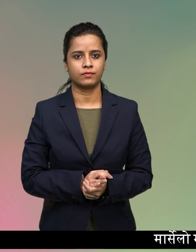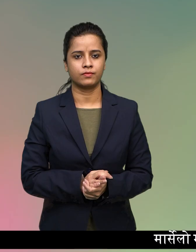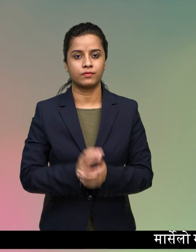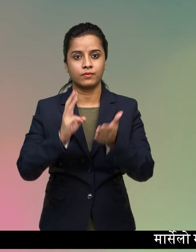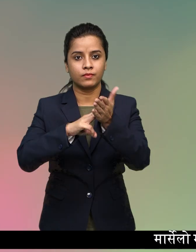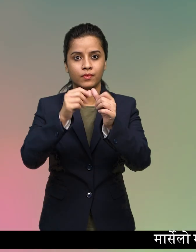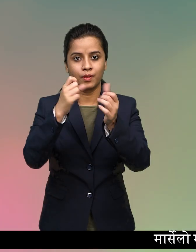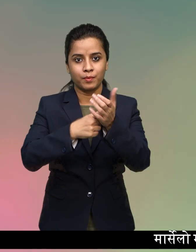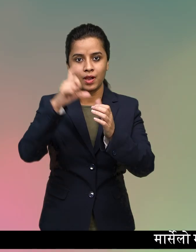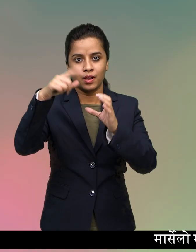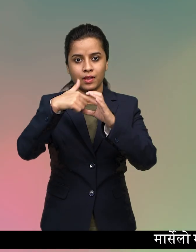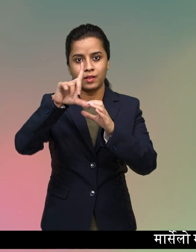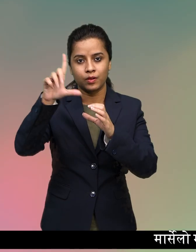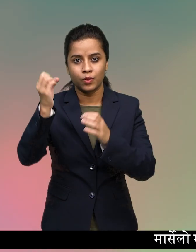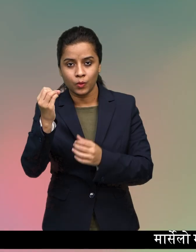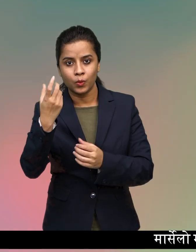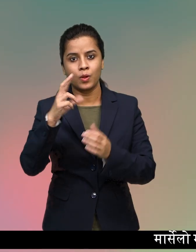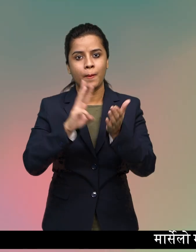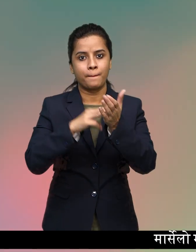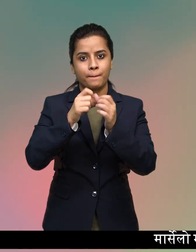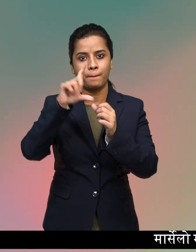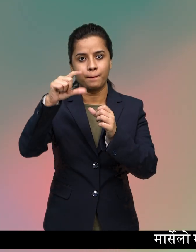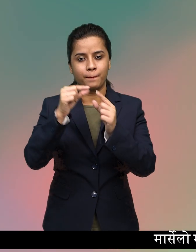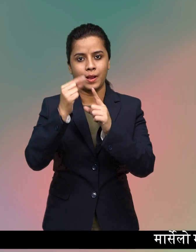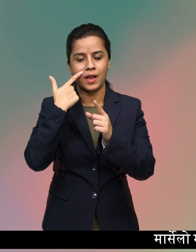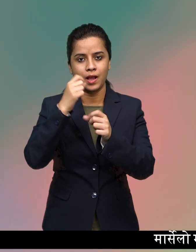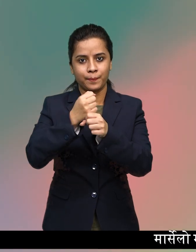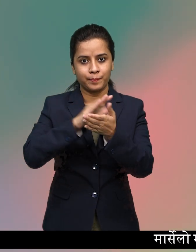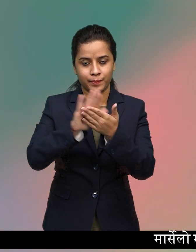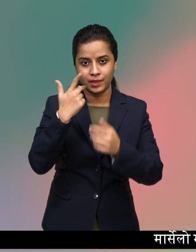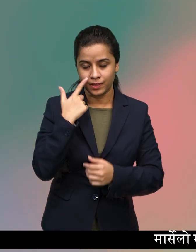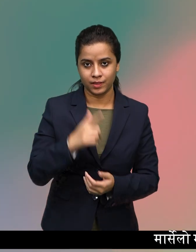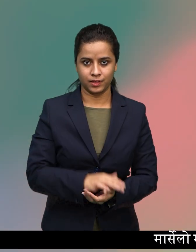मार्सेलो मल्पिघी 1628 ते 1694